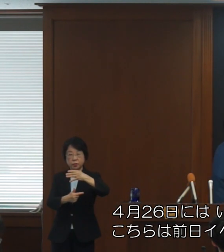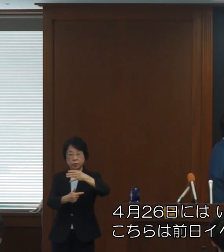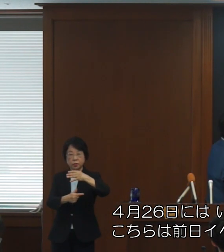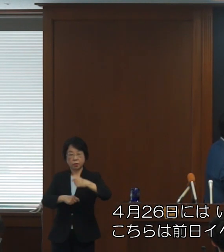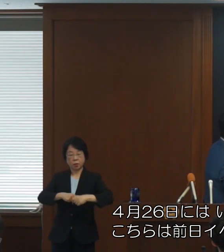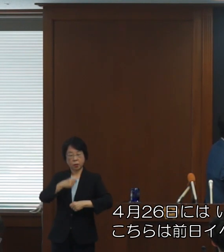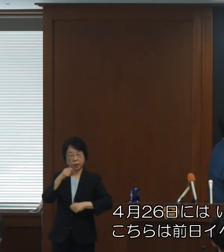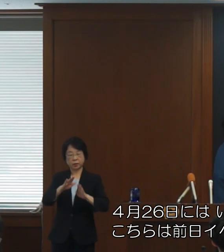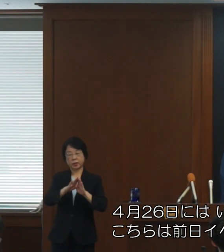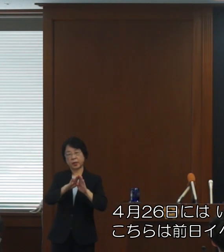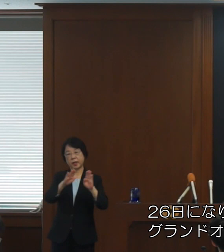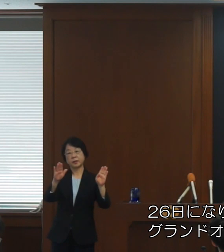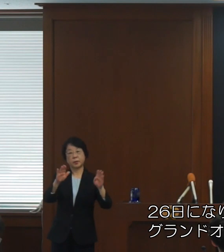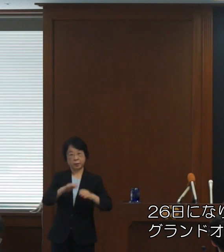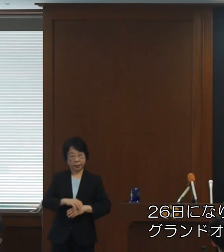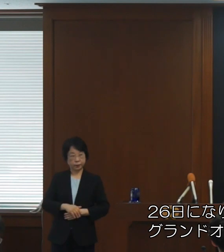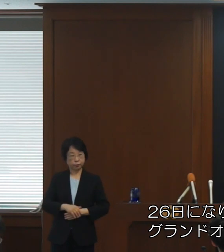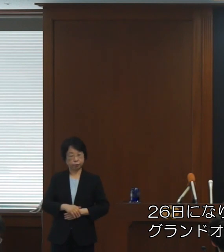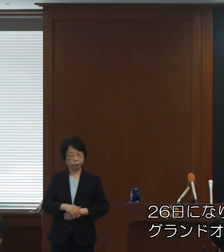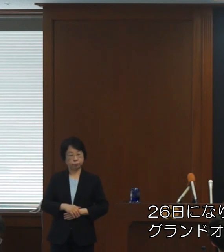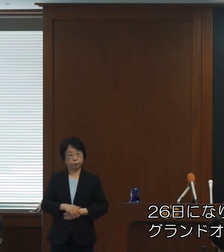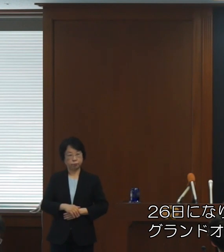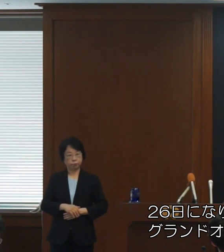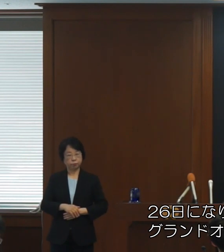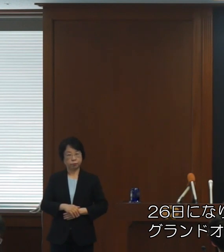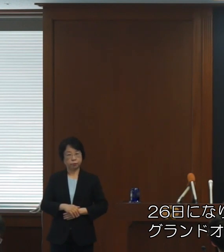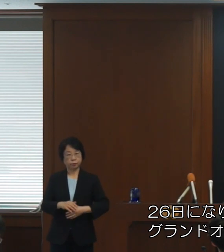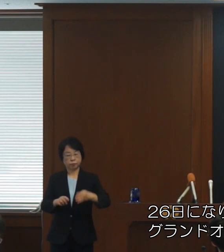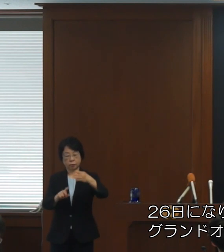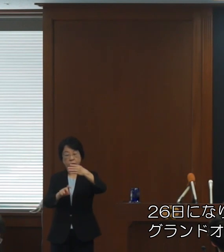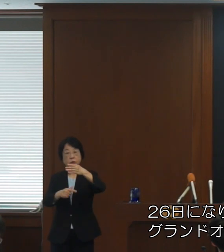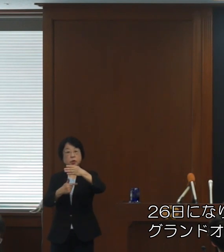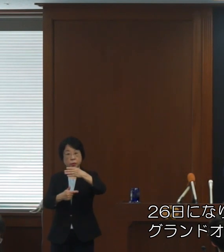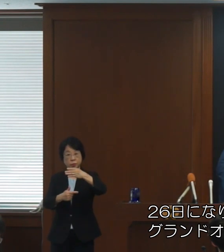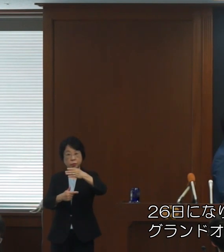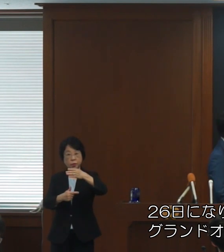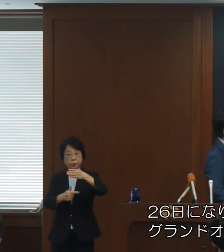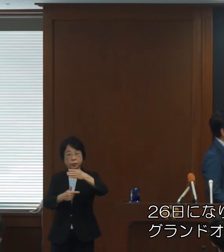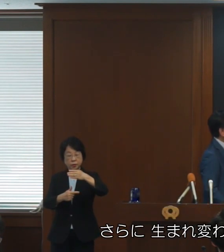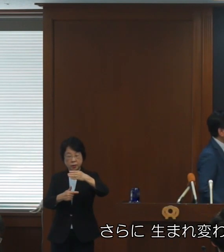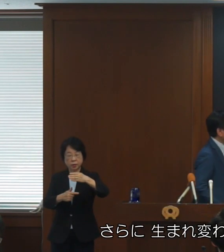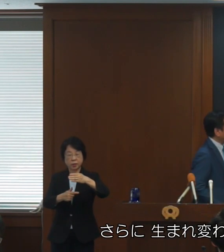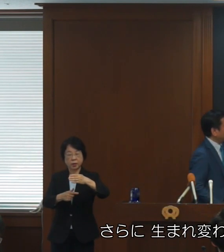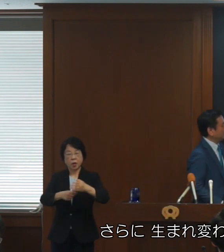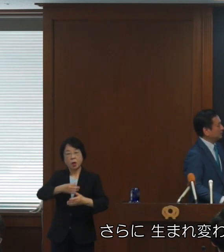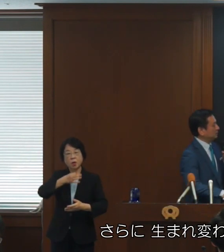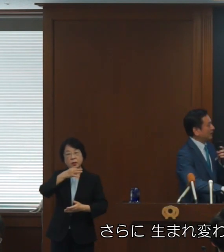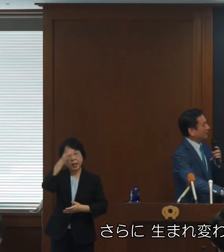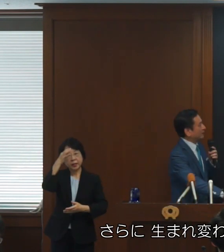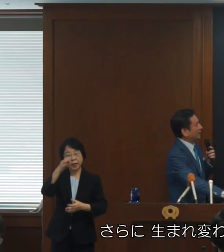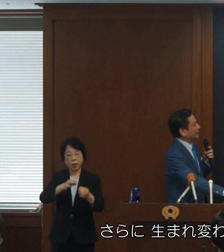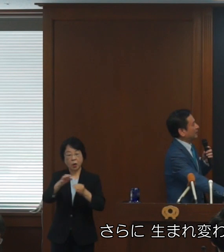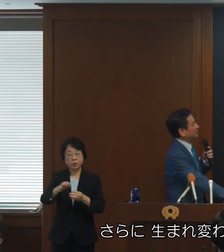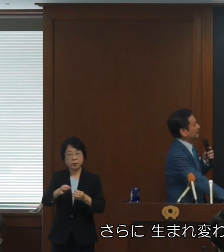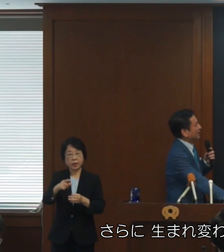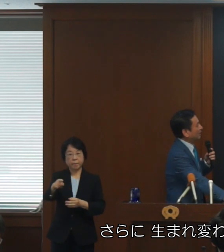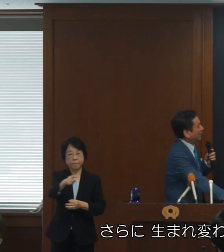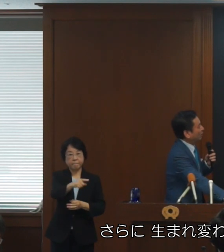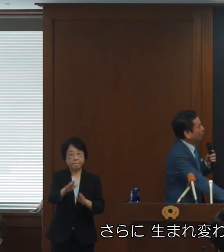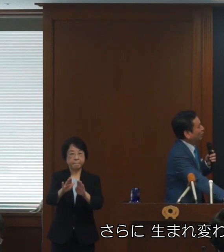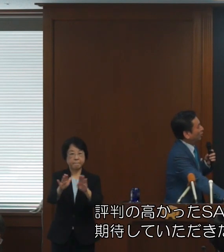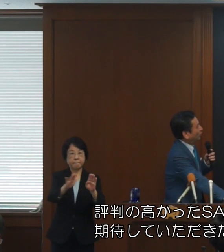こちら前日イベント26日になりますといよいよグランドオープンということでさらに生まれ変わった